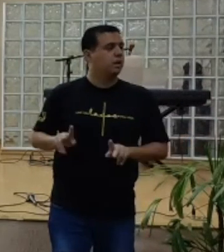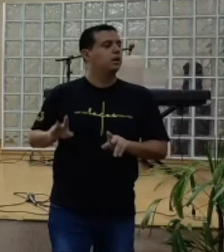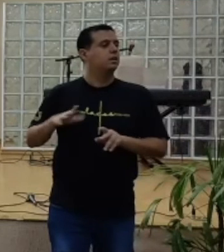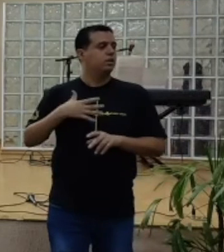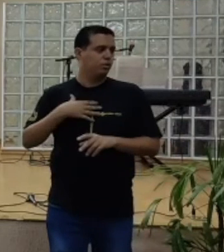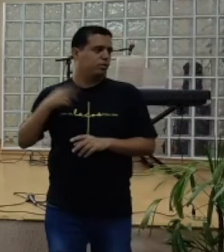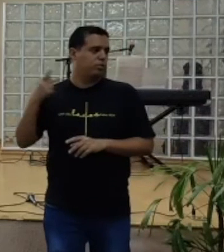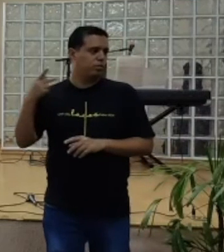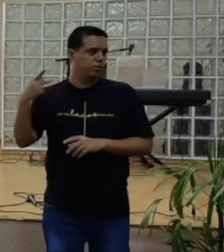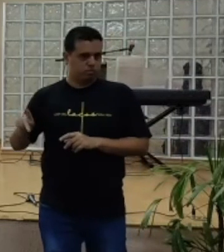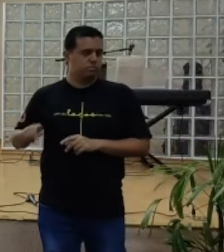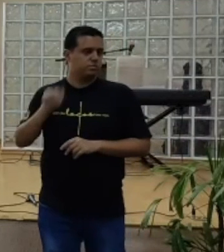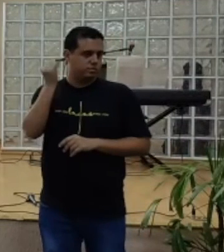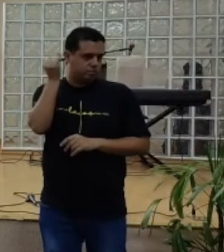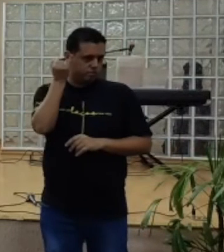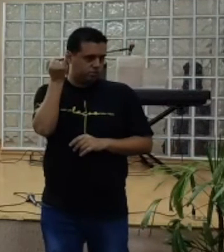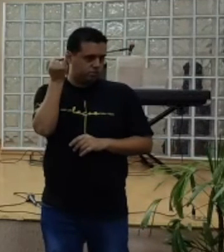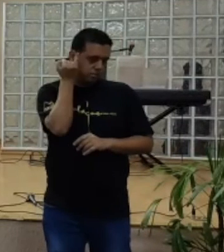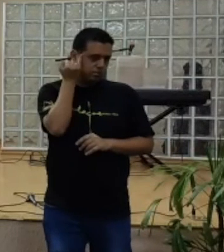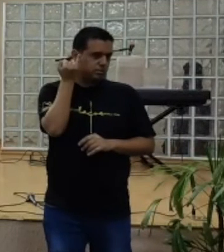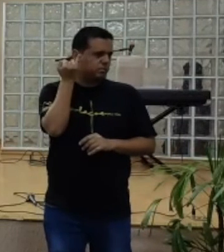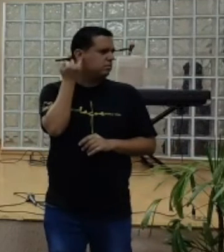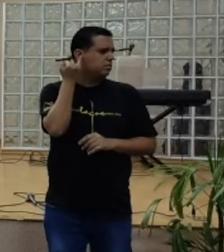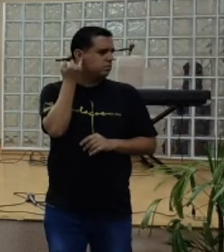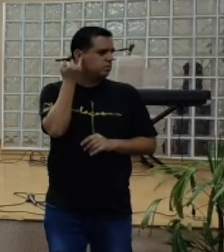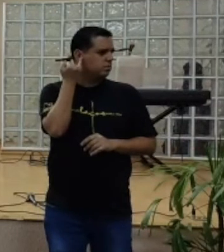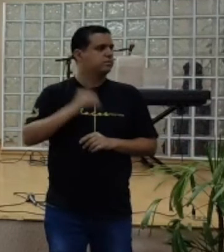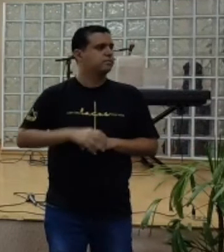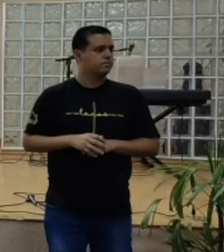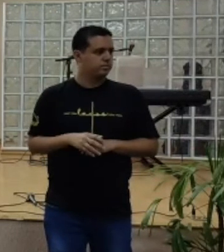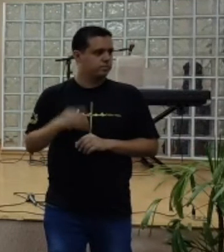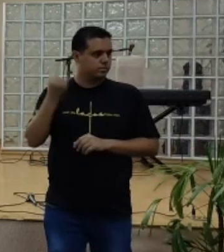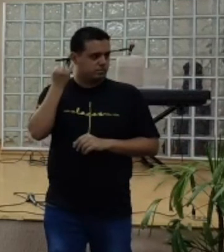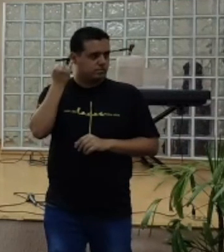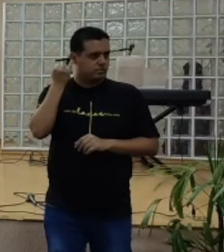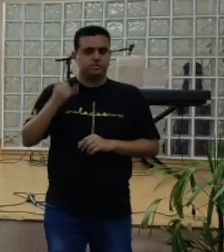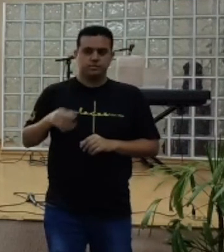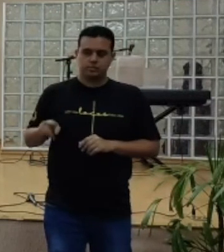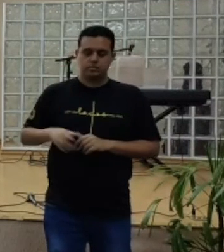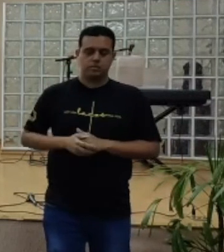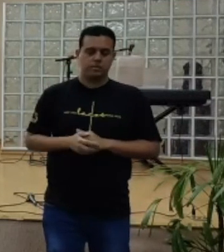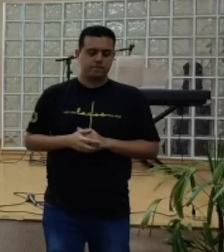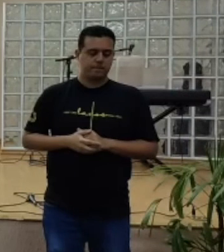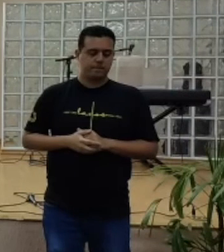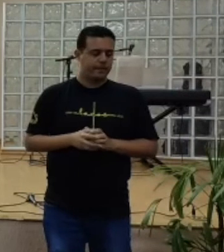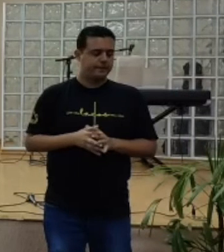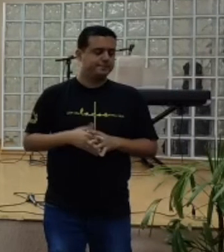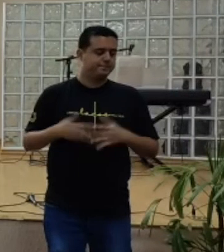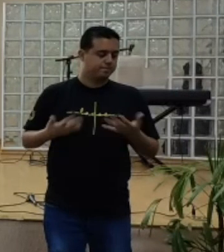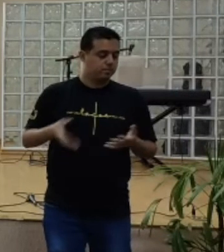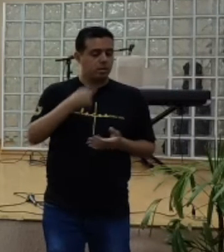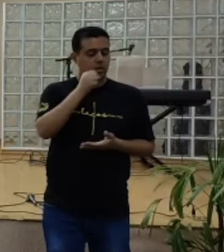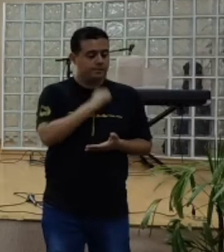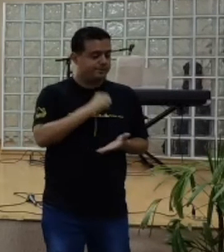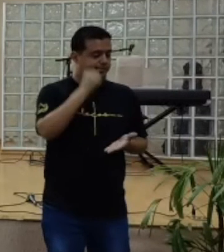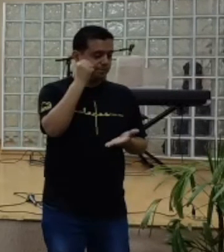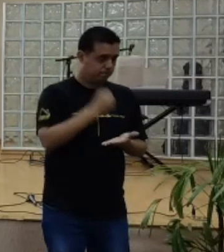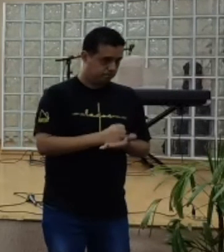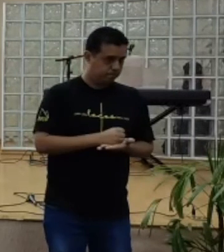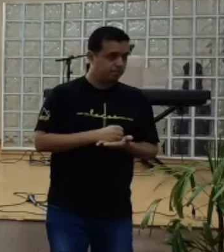essa história toda do Antigo Testamento e vai dizer o